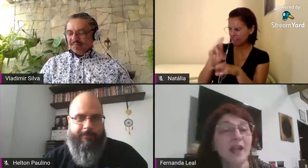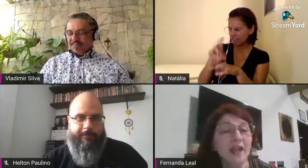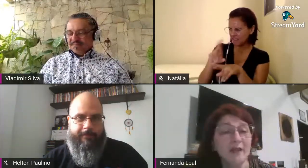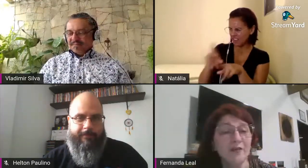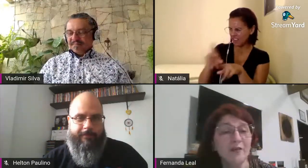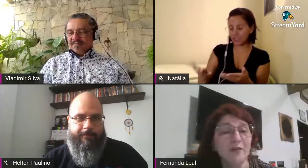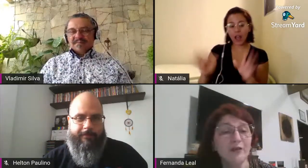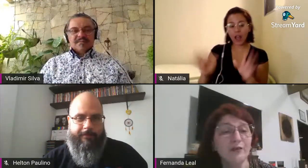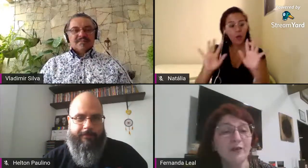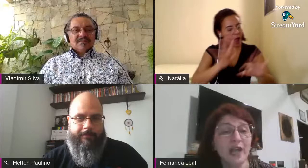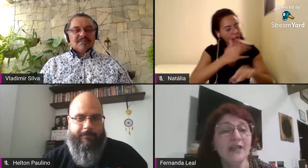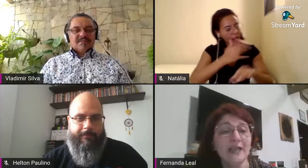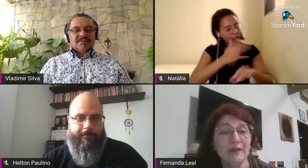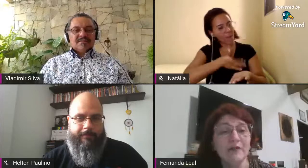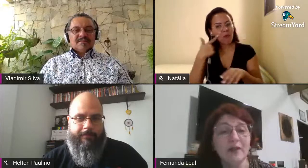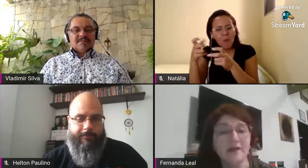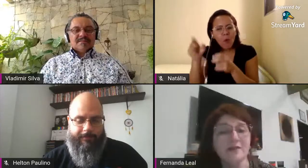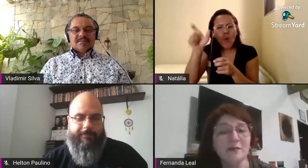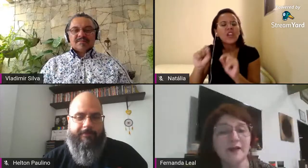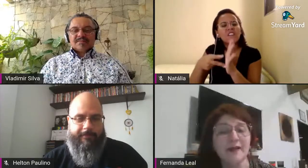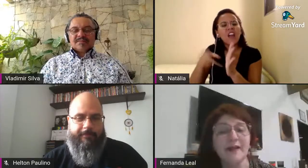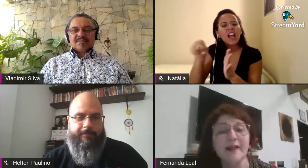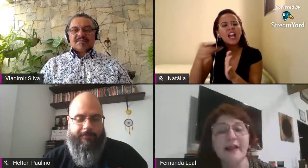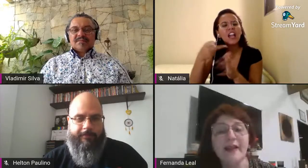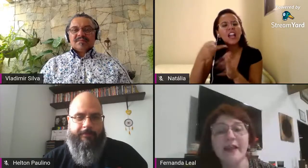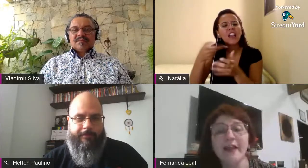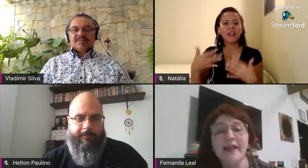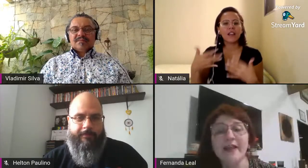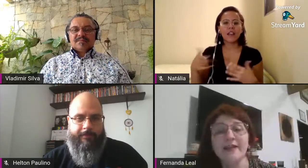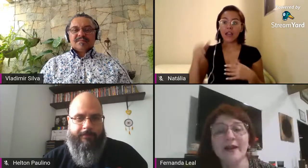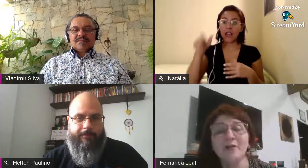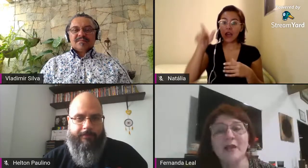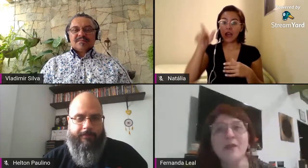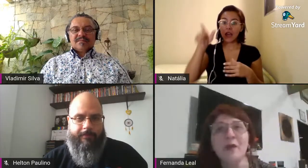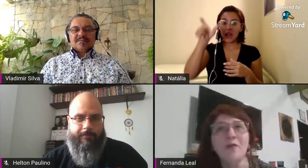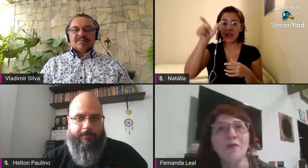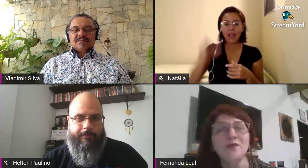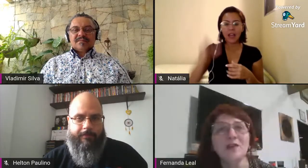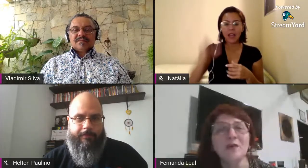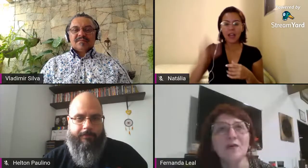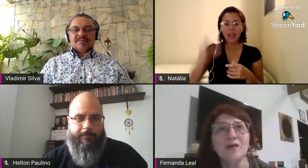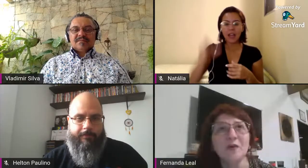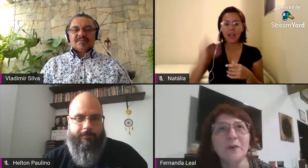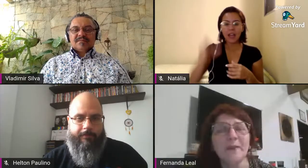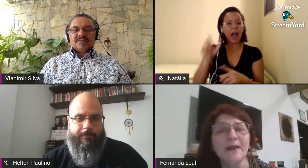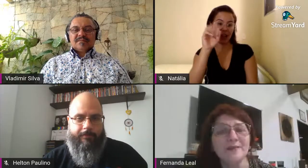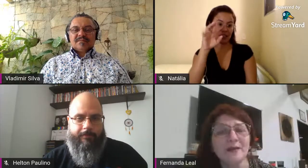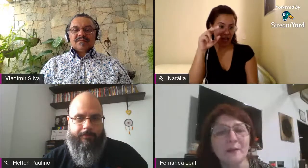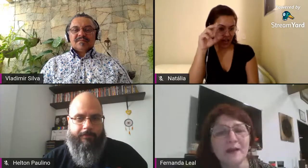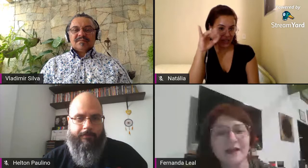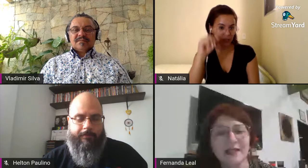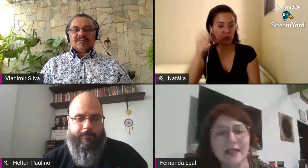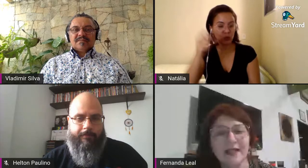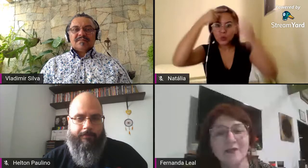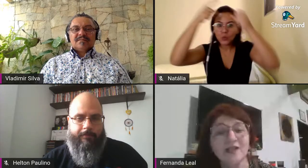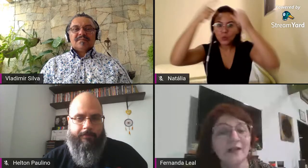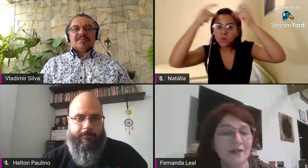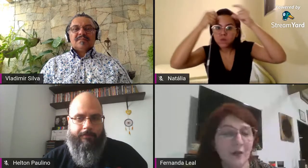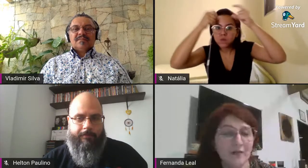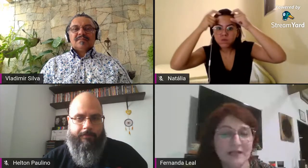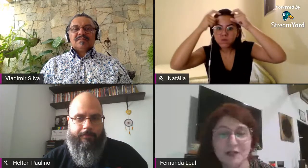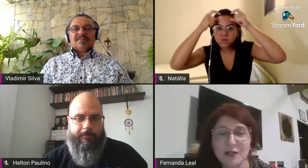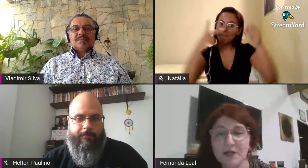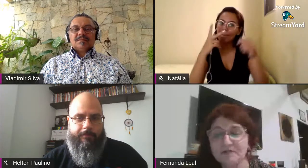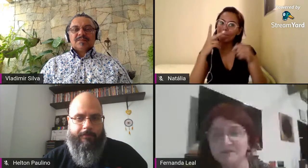muito quieto e muito criativo mesmo, né? Ao terminar o curso, ele me convidou para participar da banca dele, eu já estava